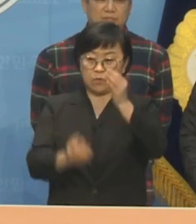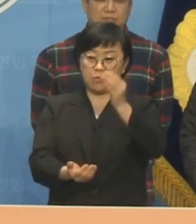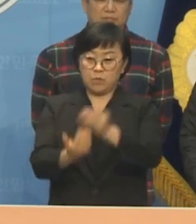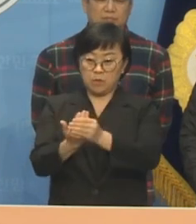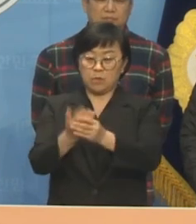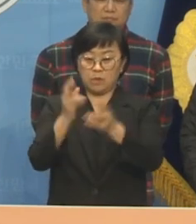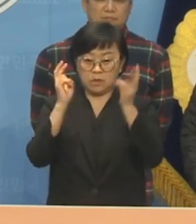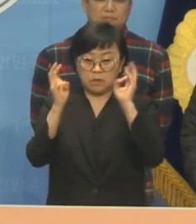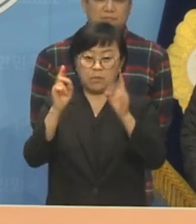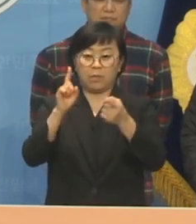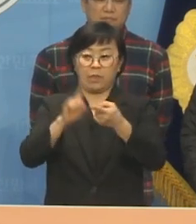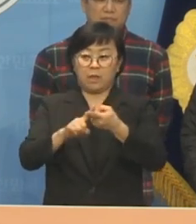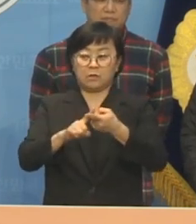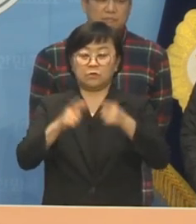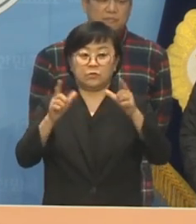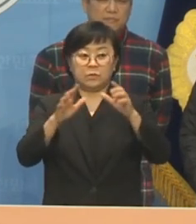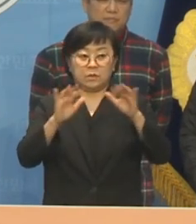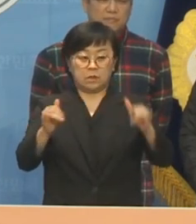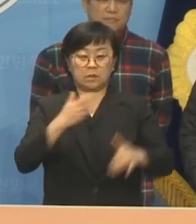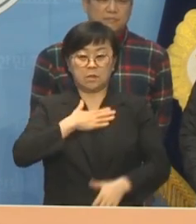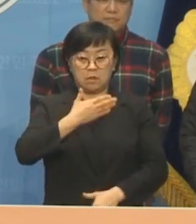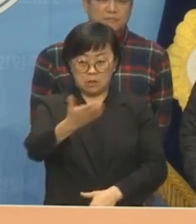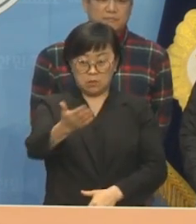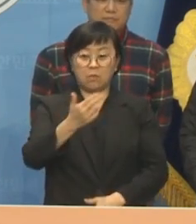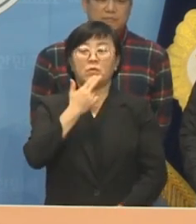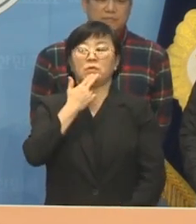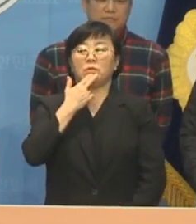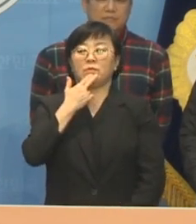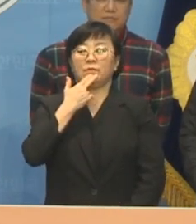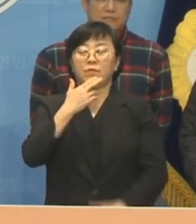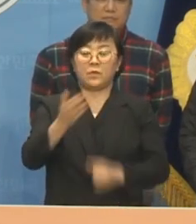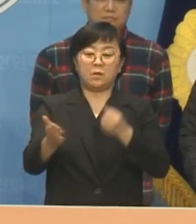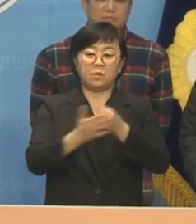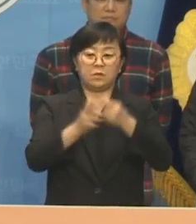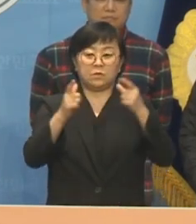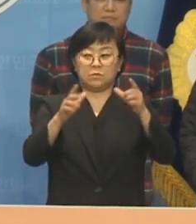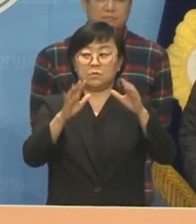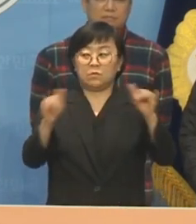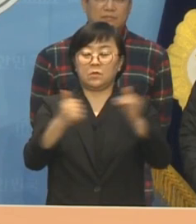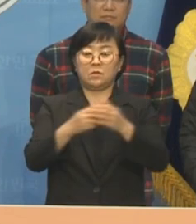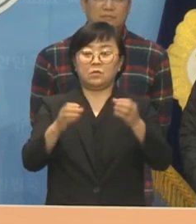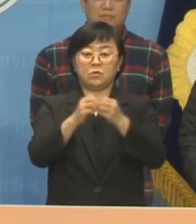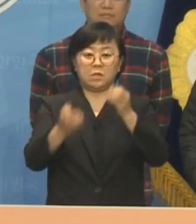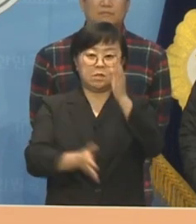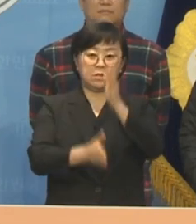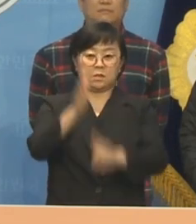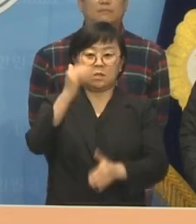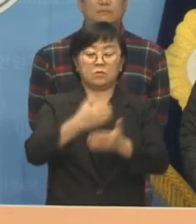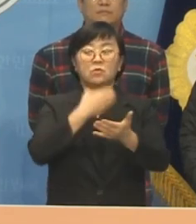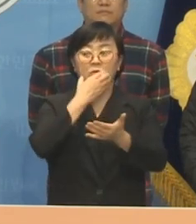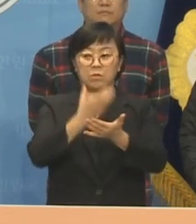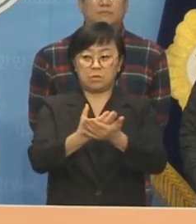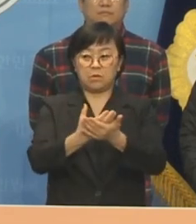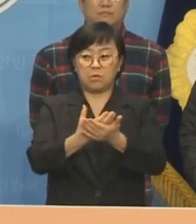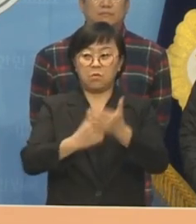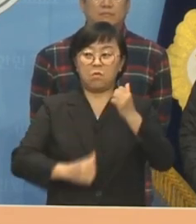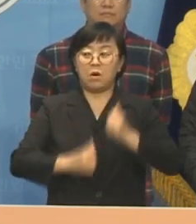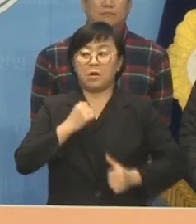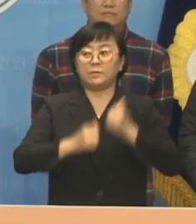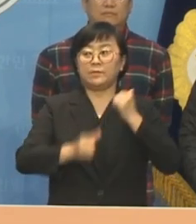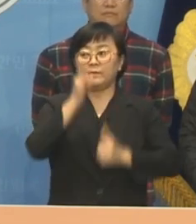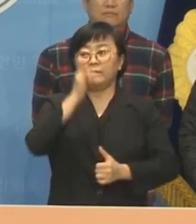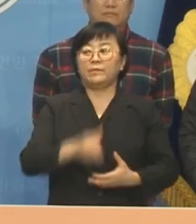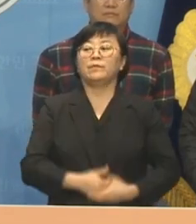업체라는 사실을 주민들에게 제대로 알리지 않았습니다. 이 때문에 주민들은 논산시가 주민을 속였다고 분노하고